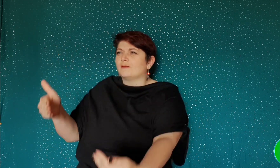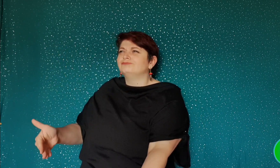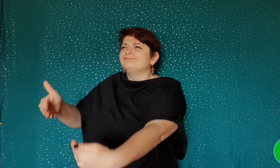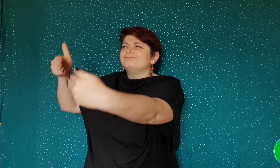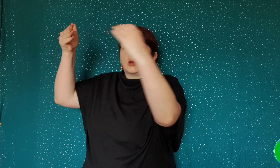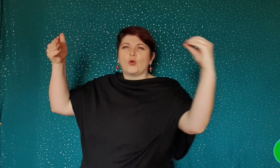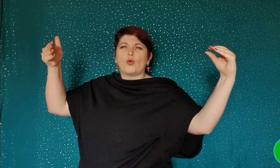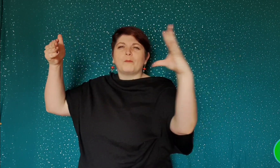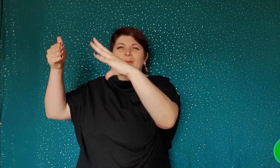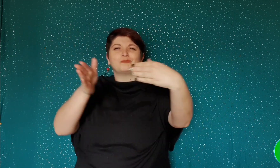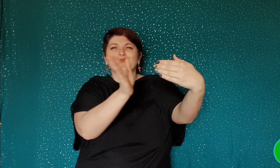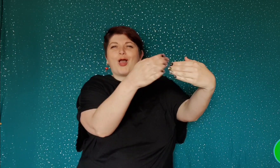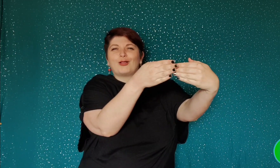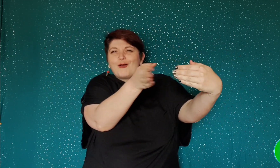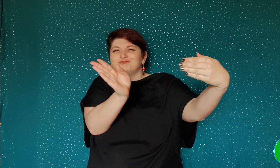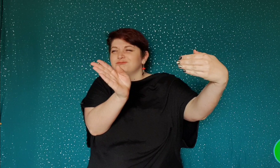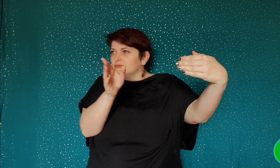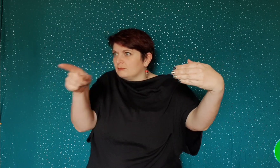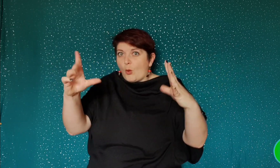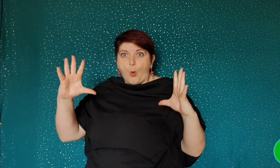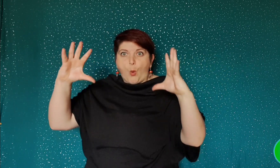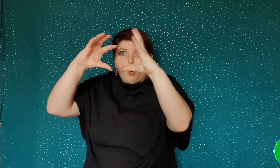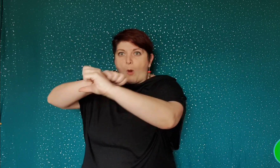Regarde, l'ombre sur le mur, dit Marianne.